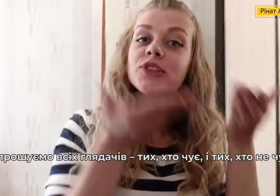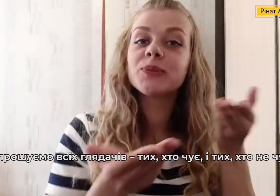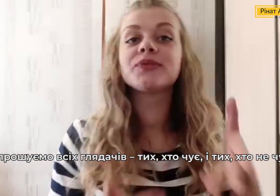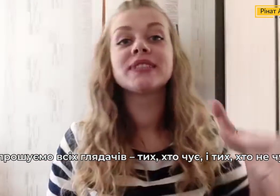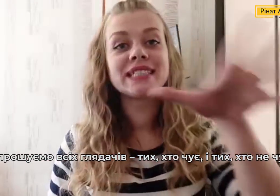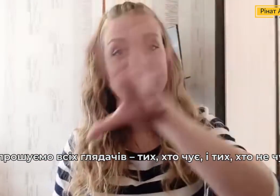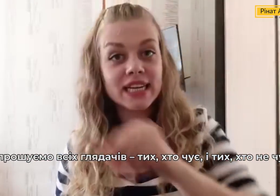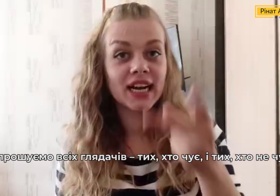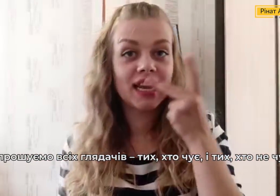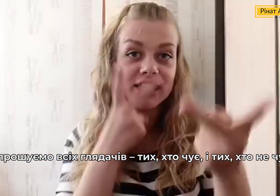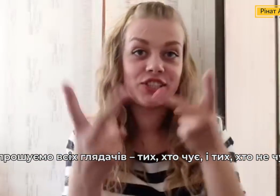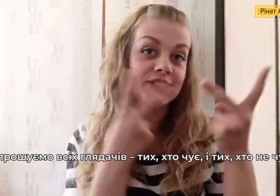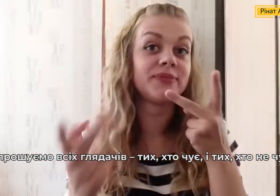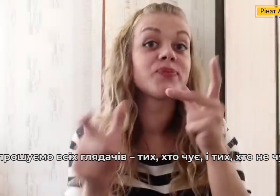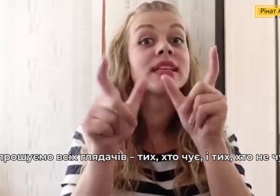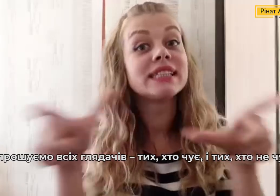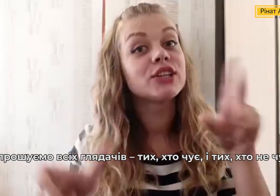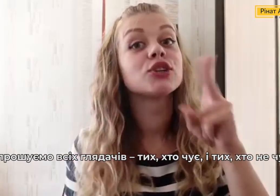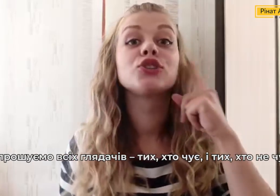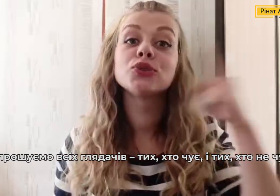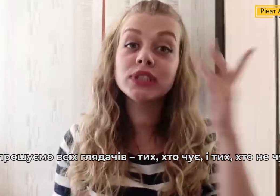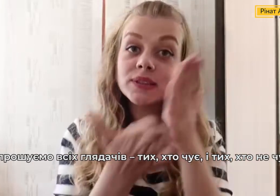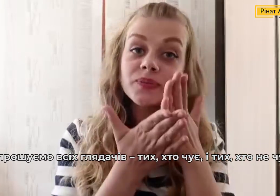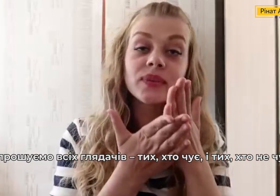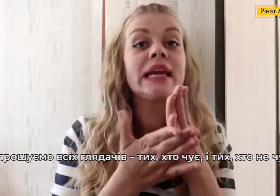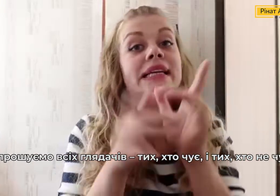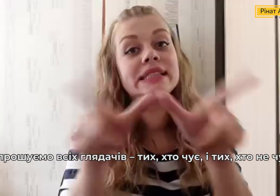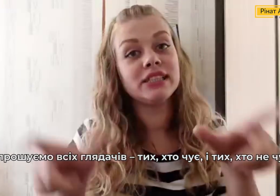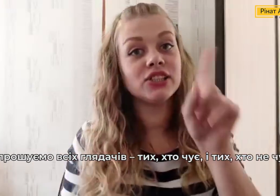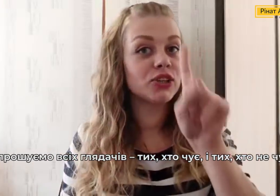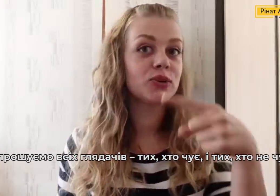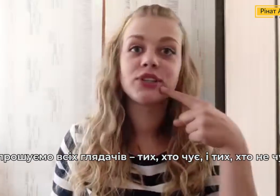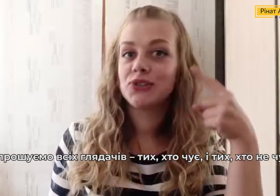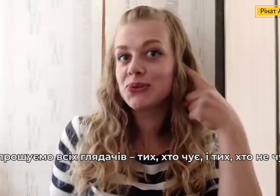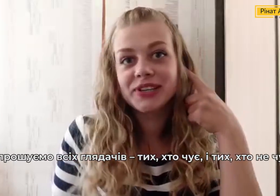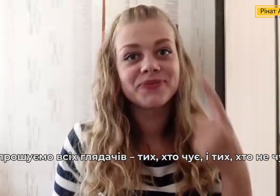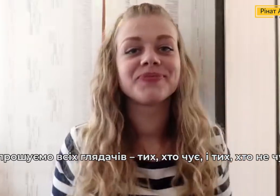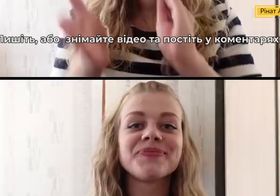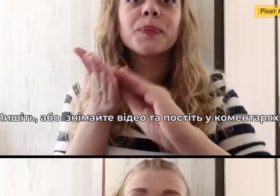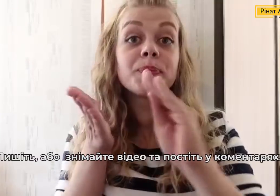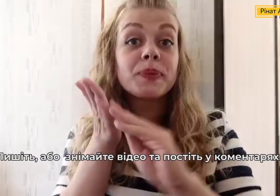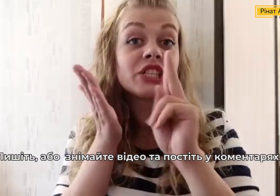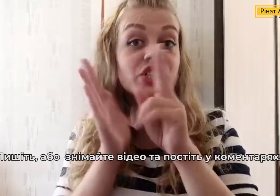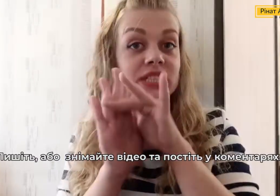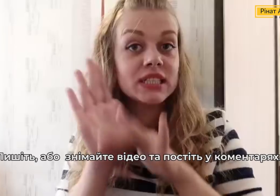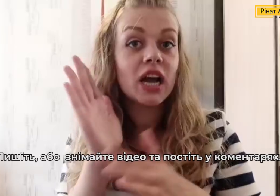Запрошуємо всіх глядачів, ті, хто чує і ті, хто не чує. Пишіть